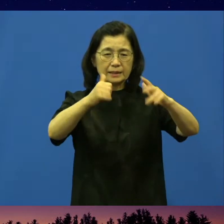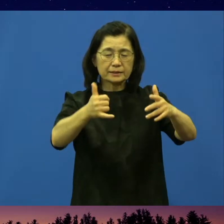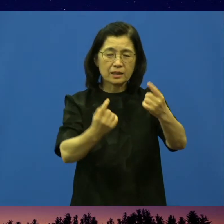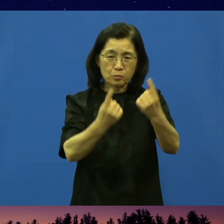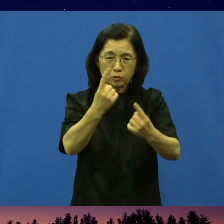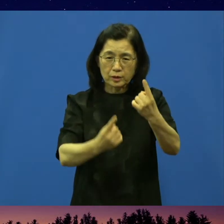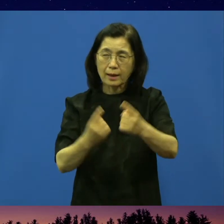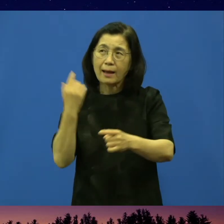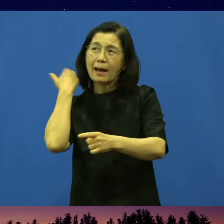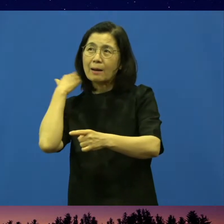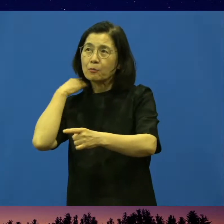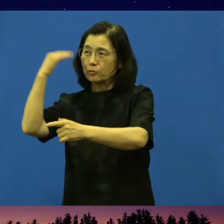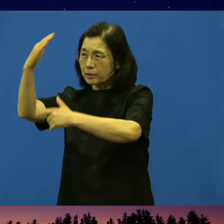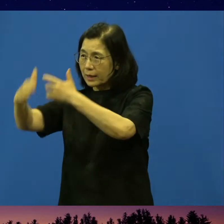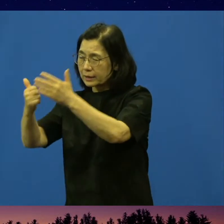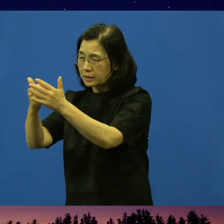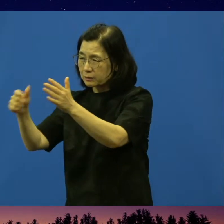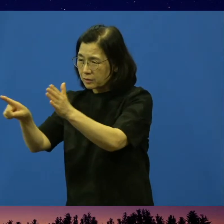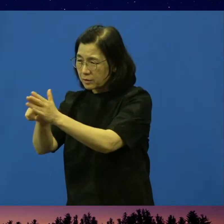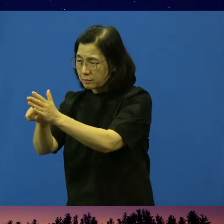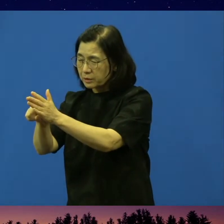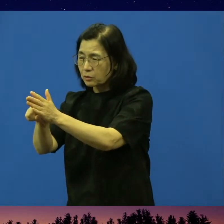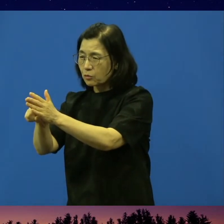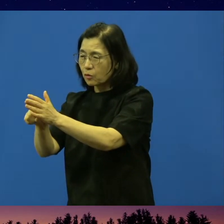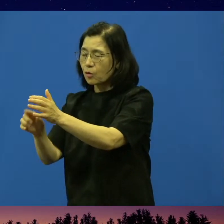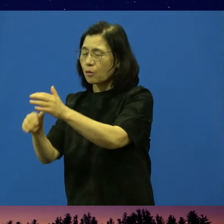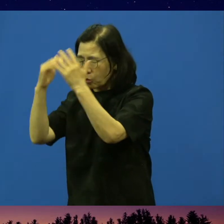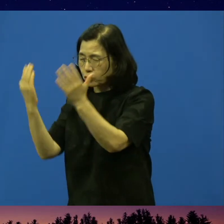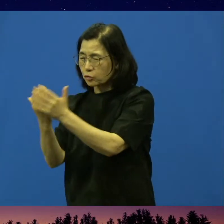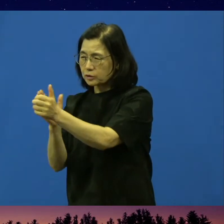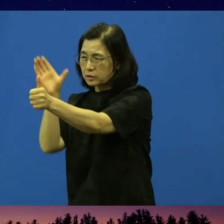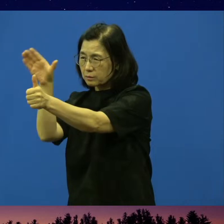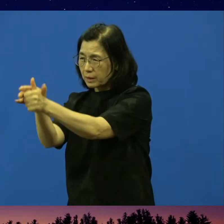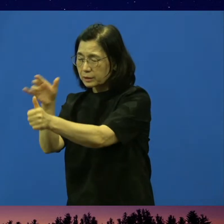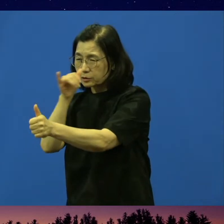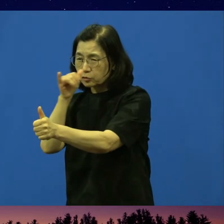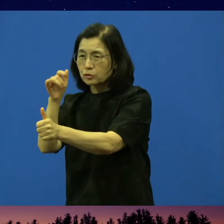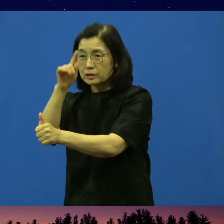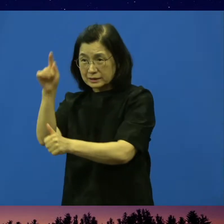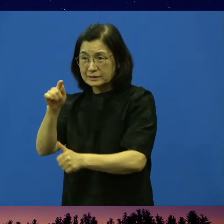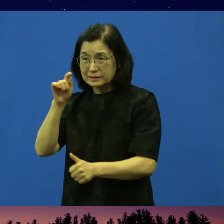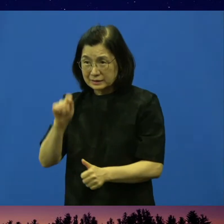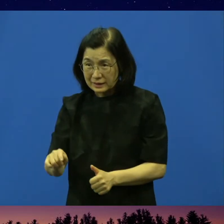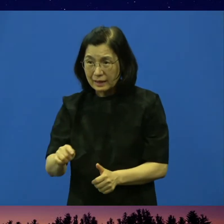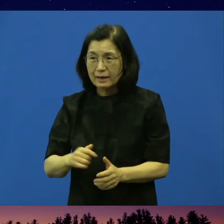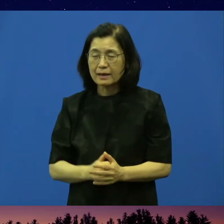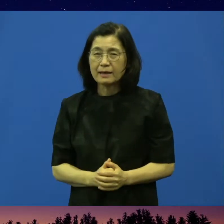눈에 보이는 현실적인 대안보다 하나님이 더 명료하게 보이는 거야.